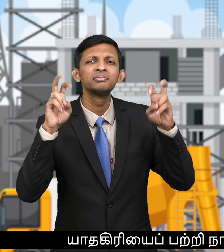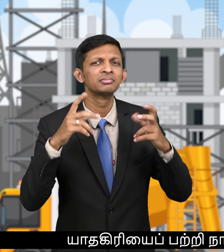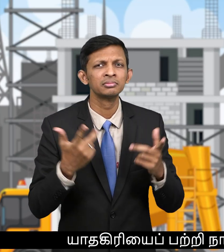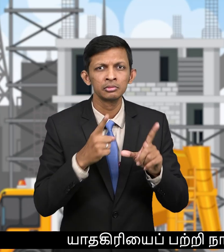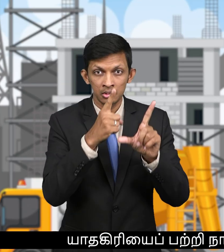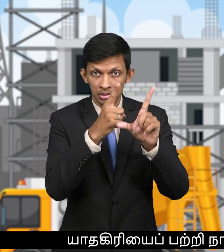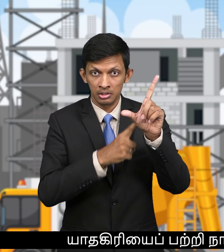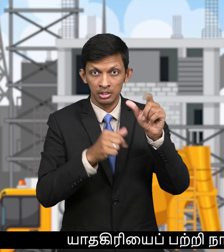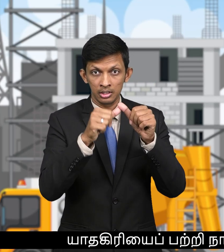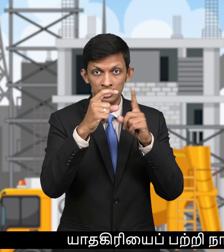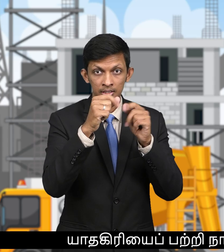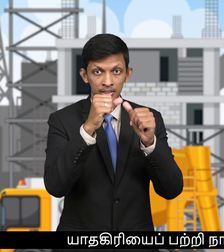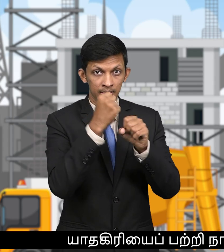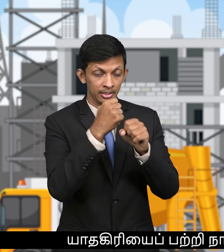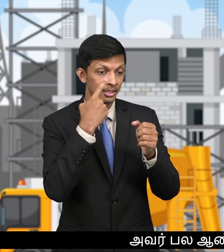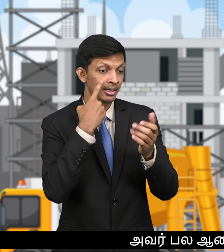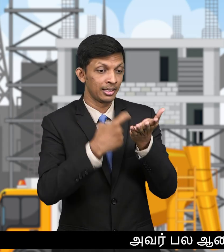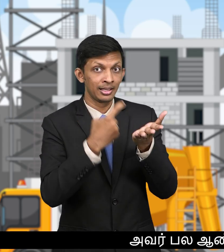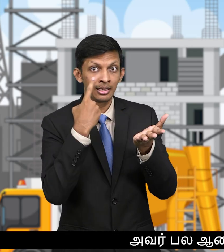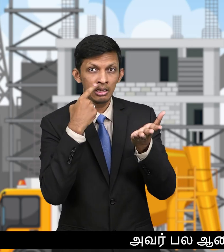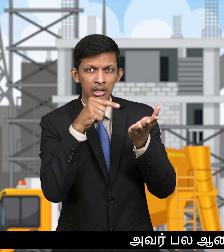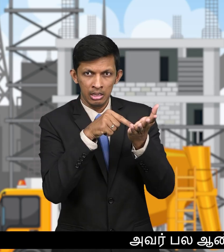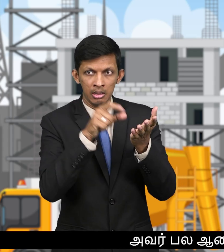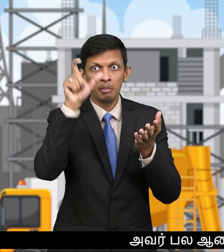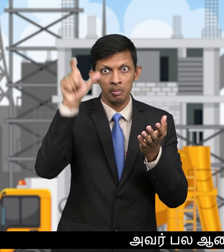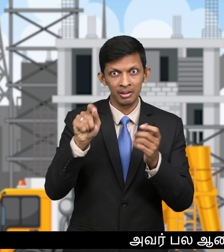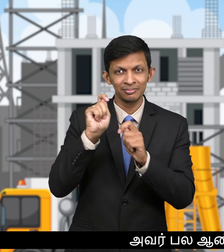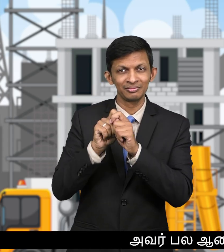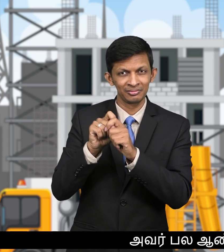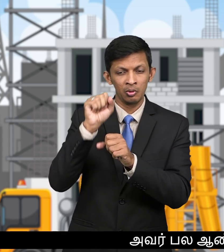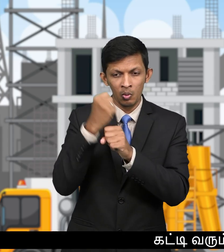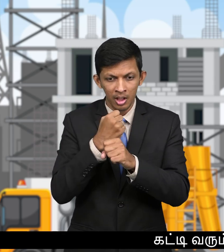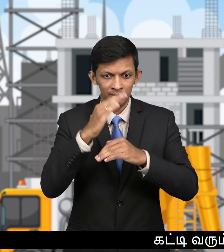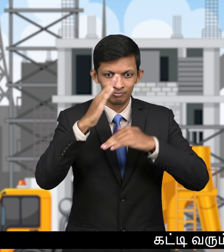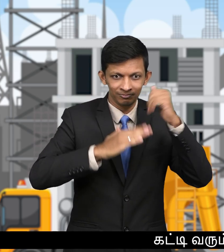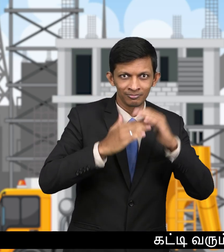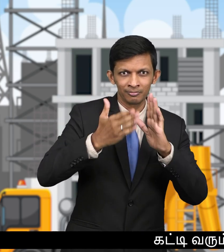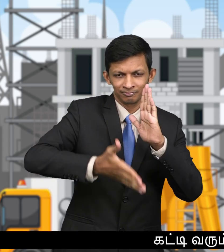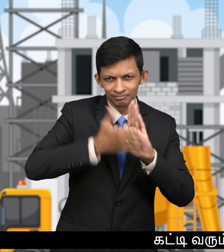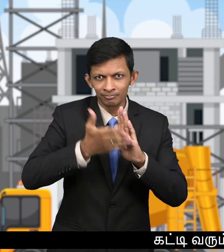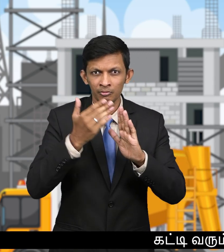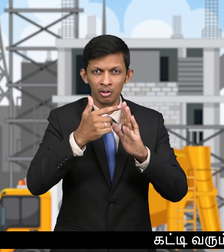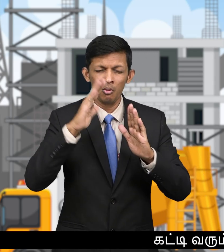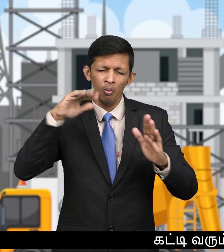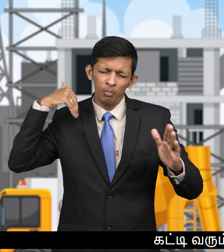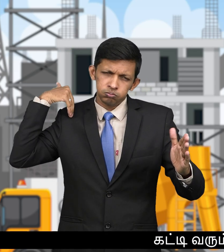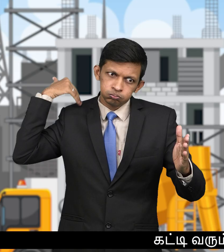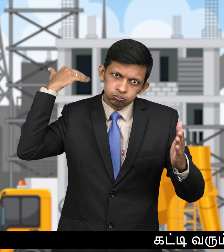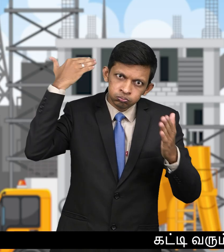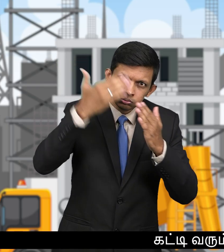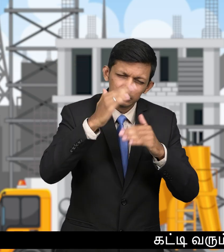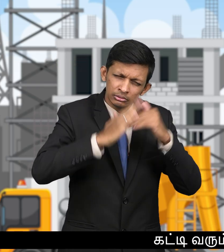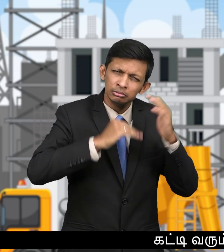யாத்தகிரியை பற்றி நான் உங்களுக்கு சொல்லுகிறேன். அவர் பல ஆண்டுகளாக வீடுகளை கட்டி வரும் ஒரு கொத்தனார்.